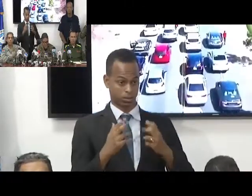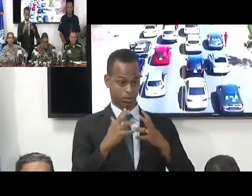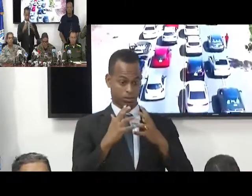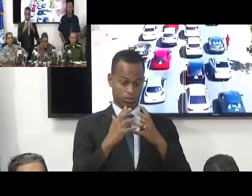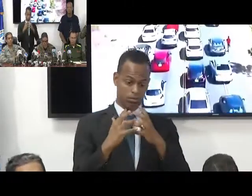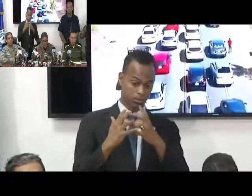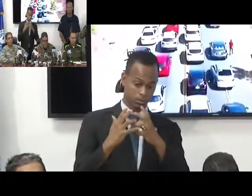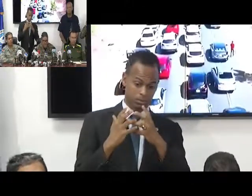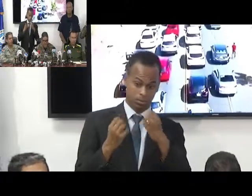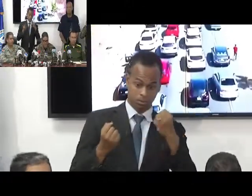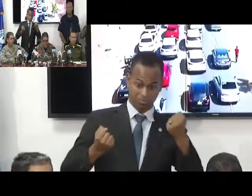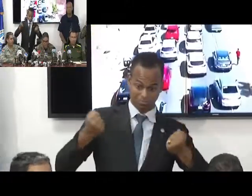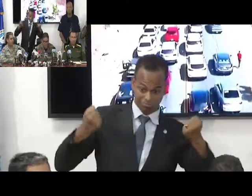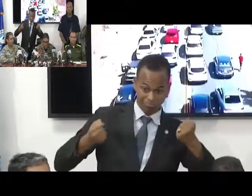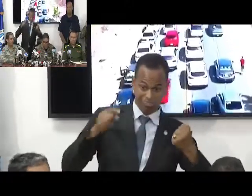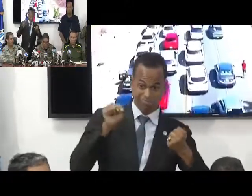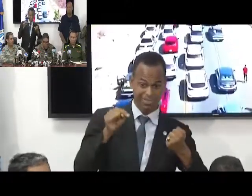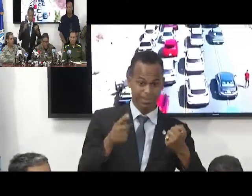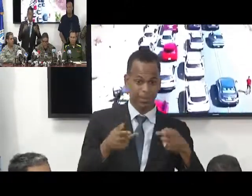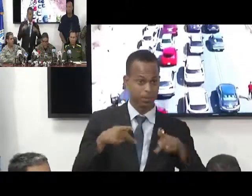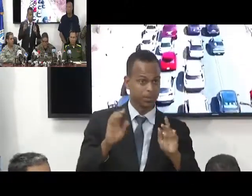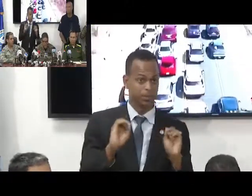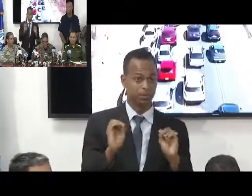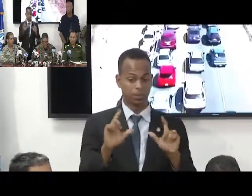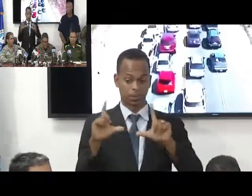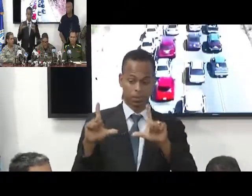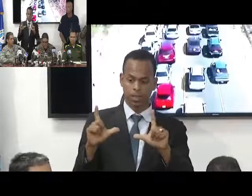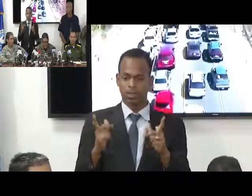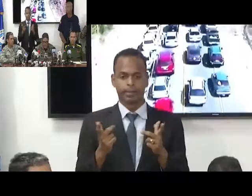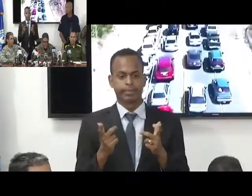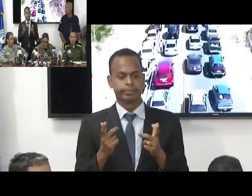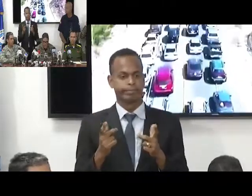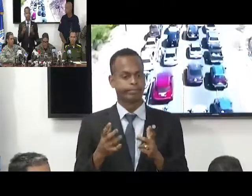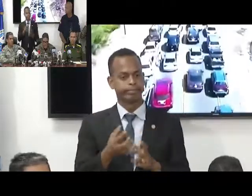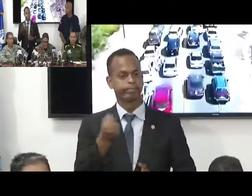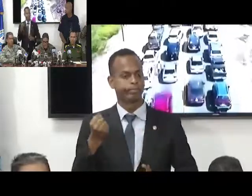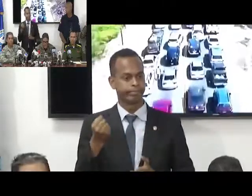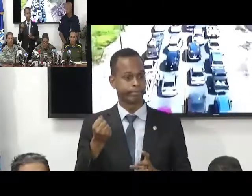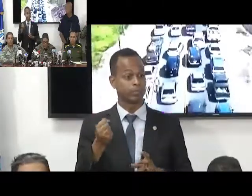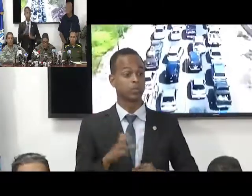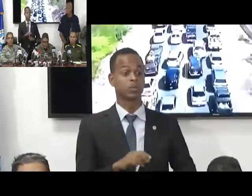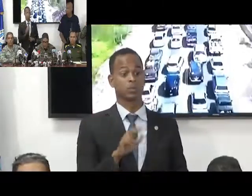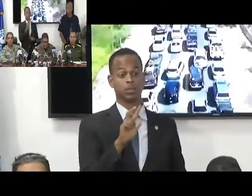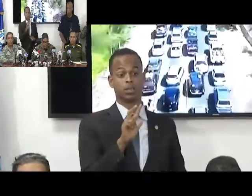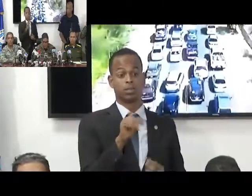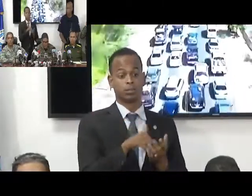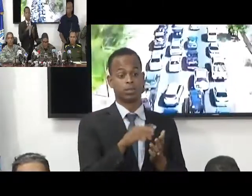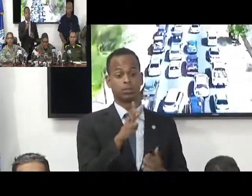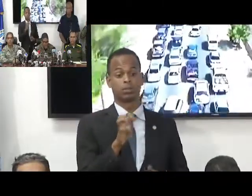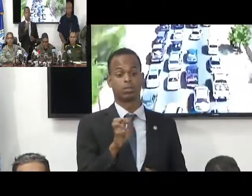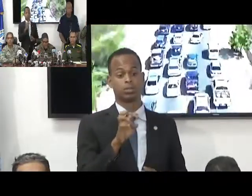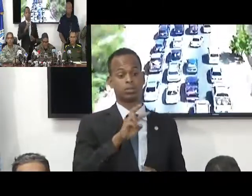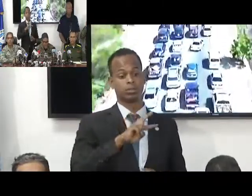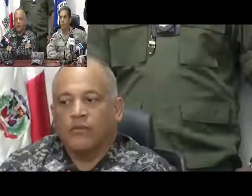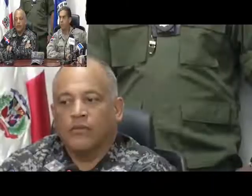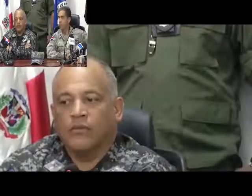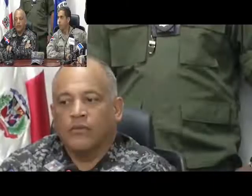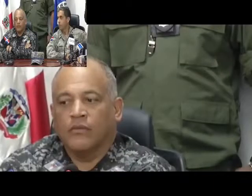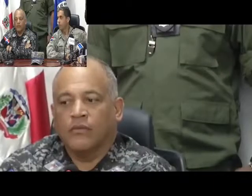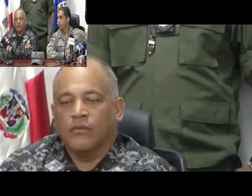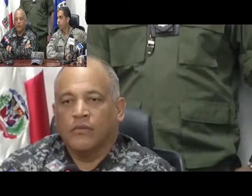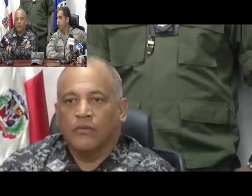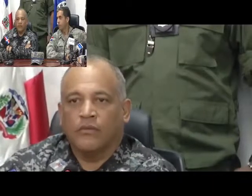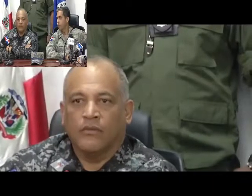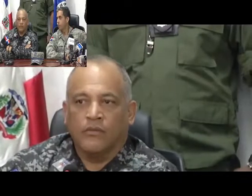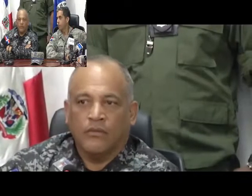pesados por transitar sin el permiso. Retuvo 132 vehículos livianos, 3.422 motocicletas retenidas